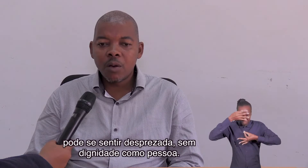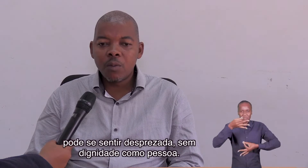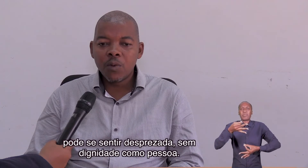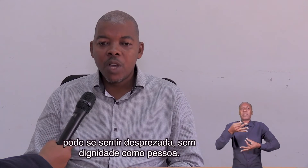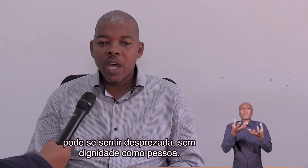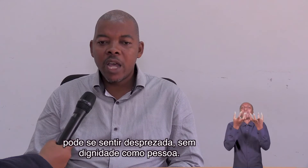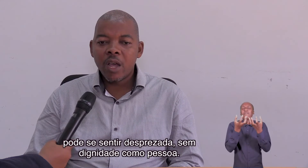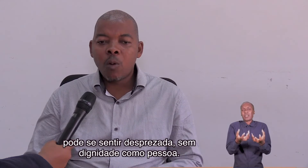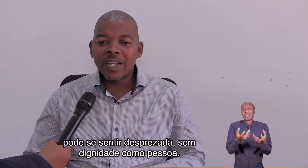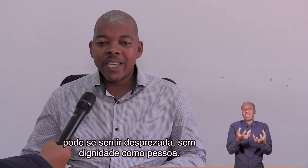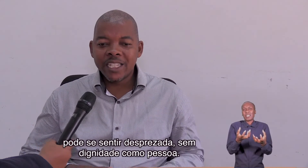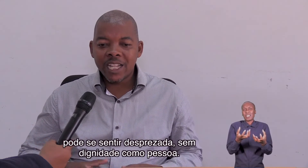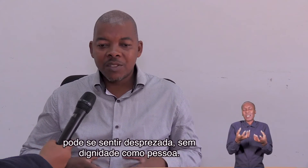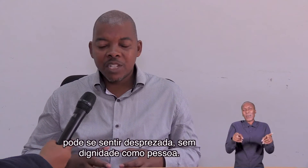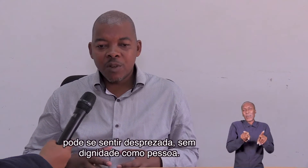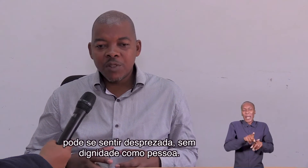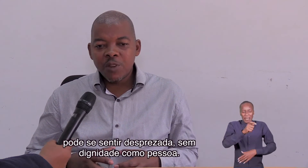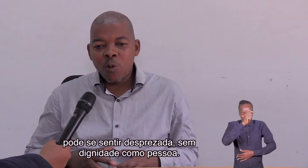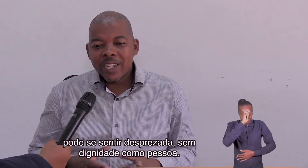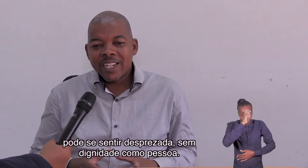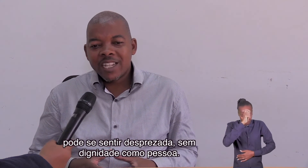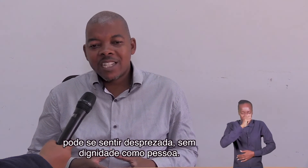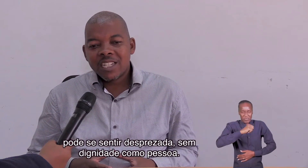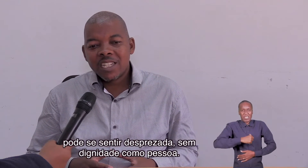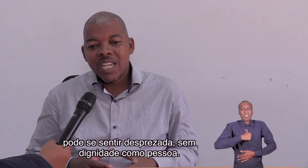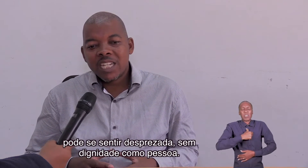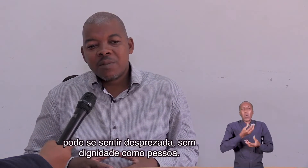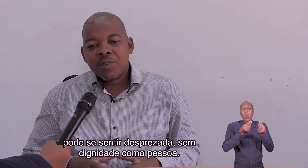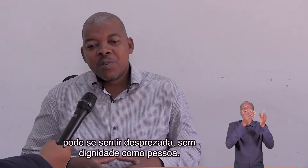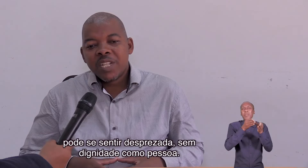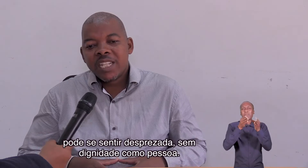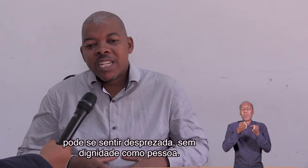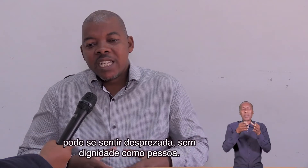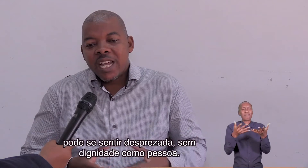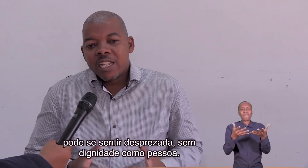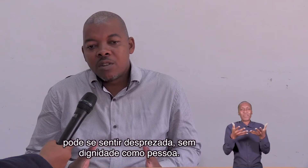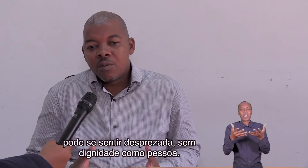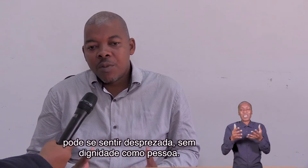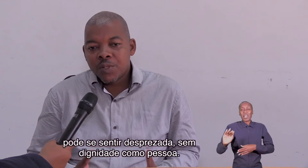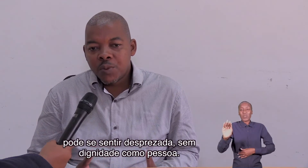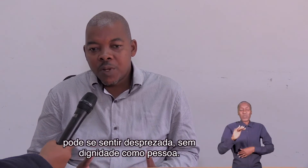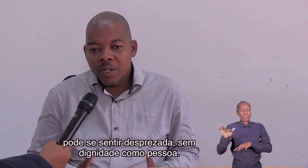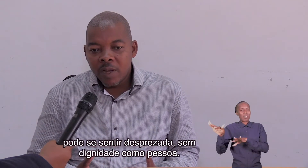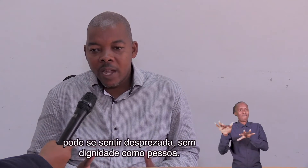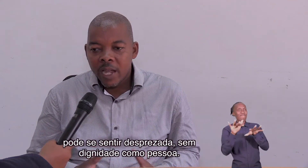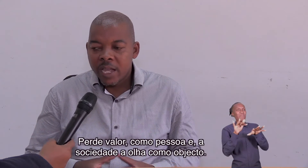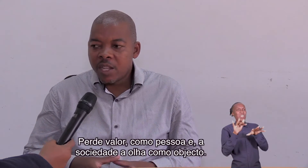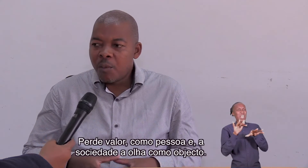como qualquerizada, ou seja, quando eu digo qualquerizada, é assim, esta pessoa não tem dignidade como pessoa, não é? Então